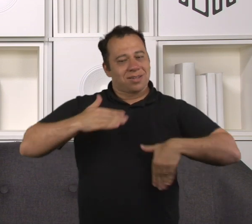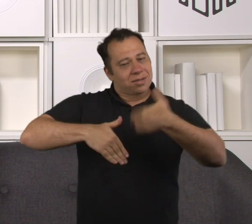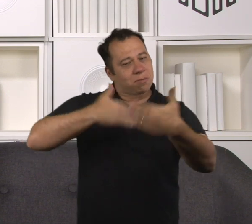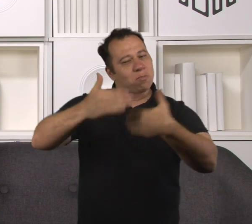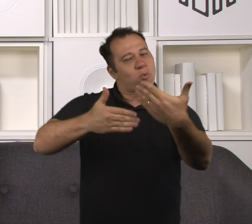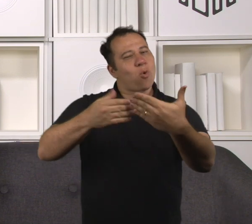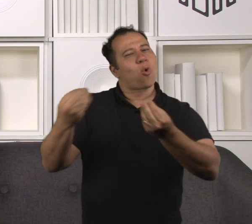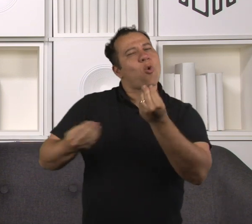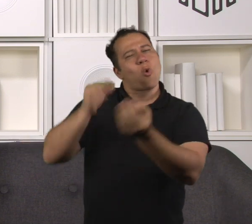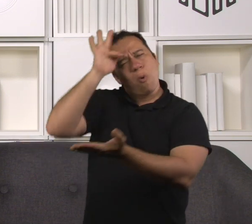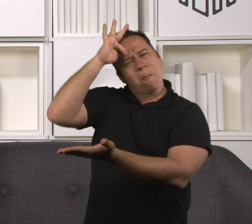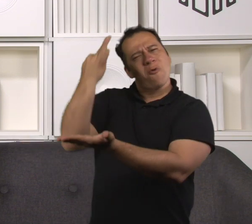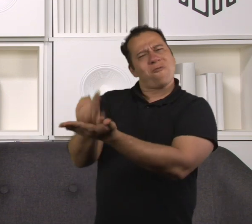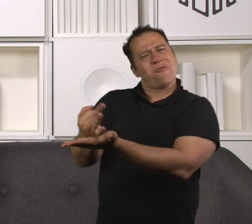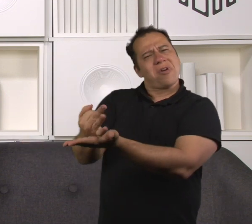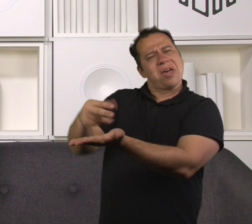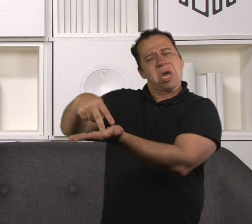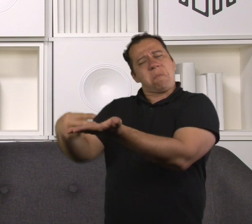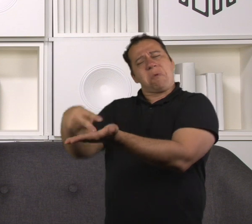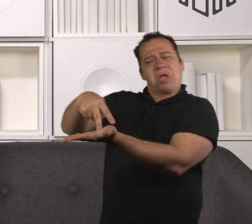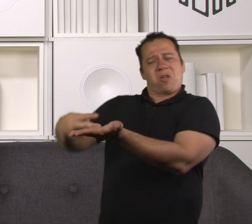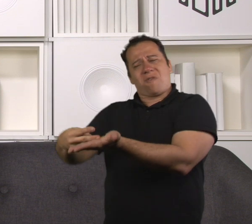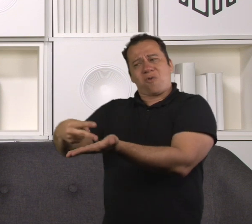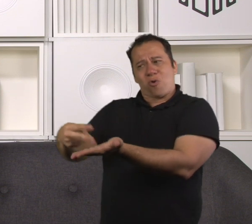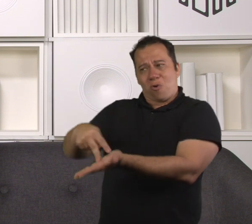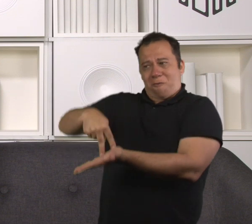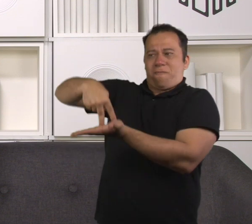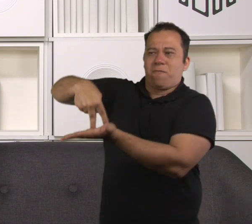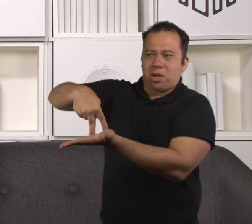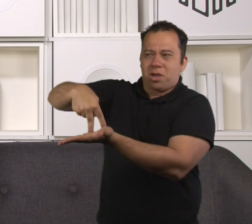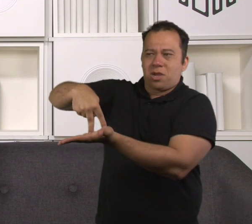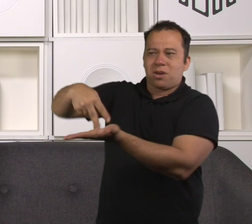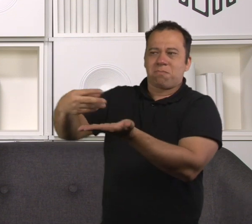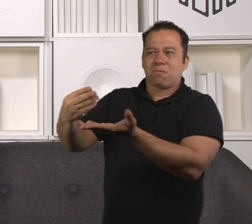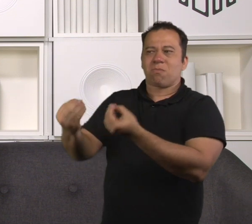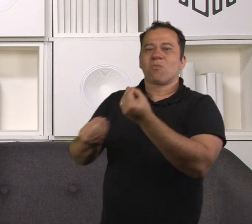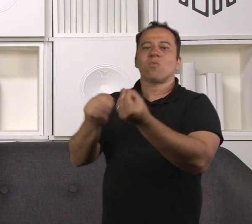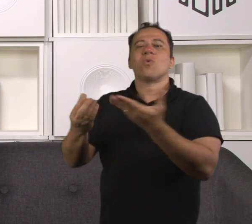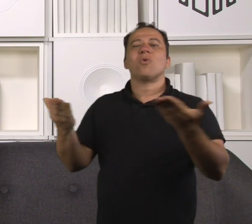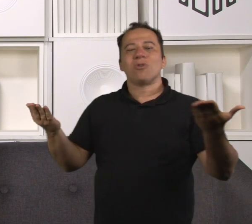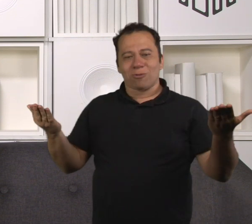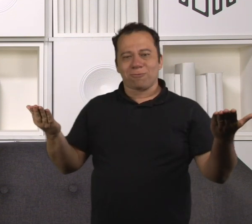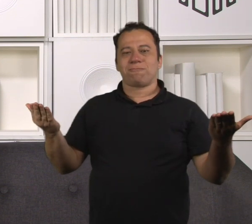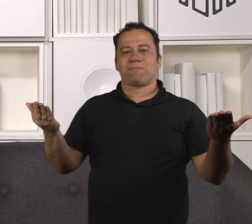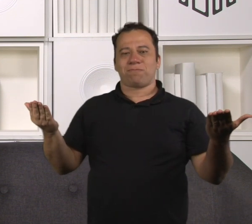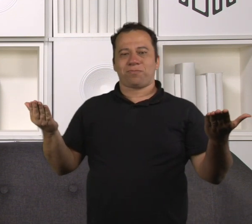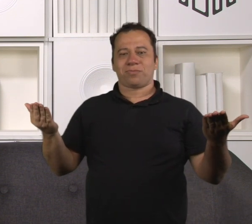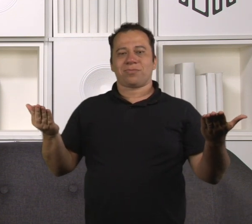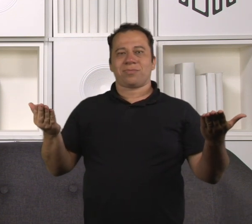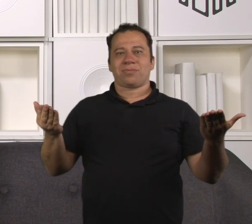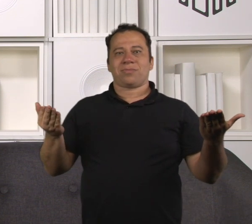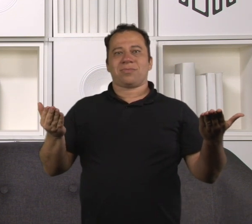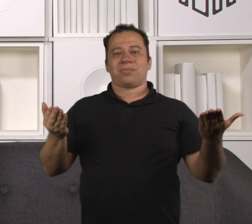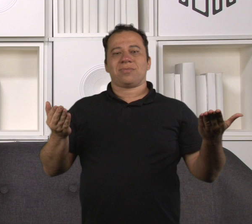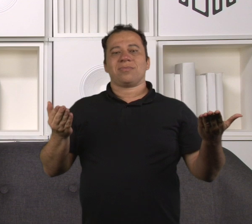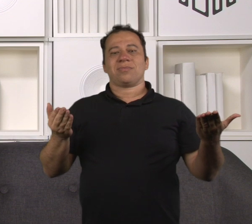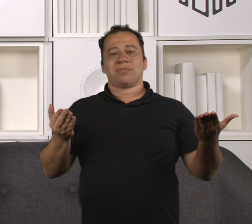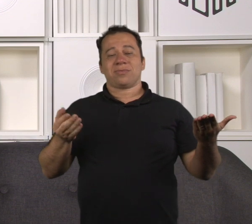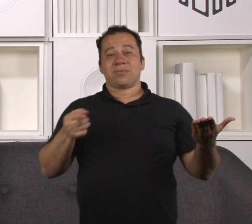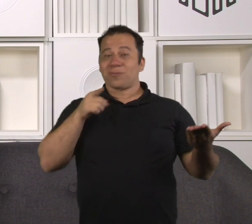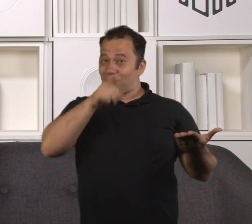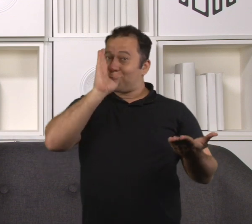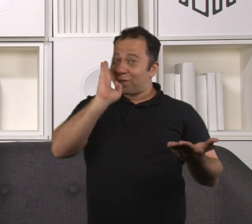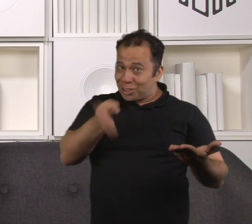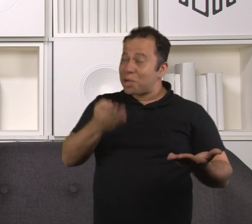seu relacionamento com Deus? Você já teve uma grande frustração de expectativa de